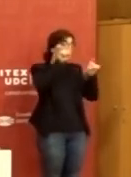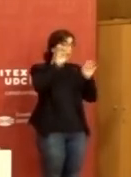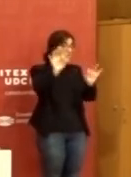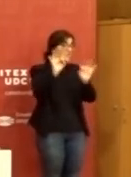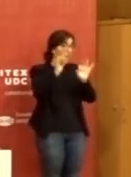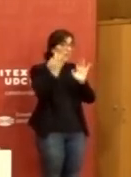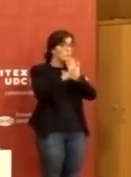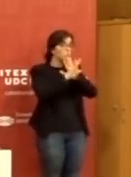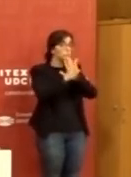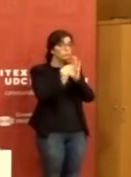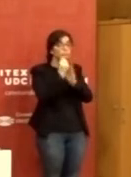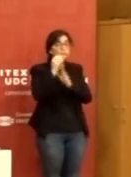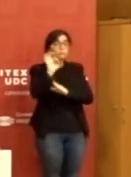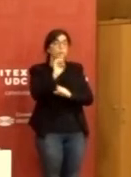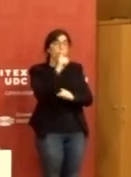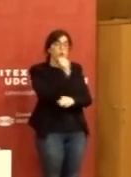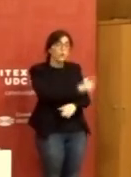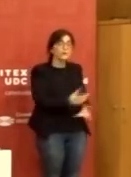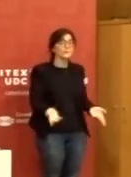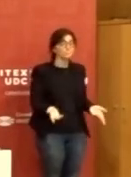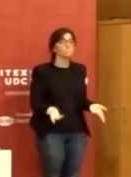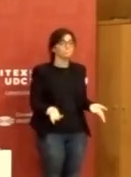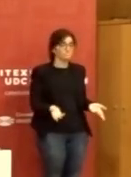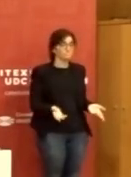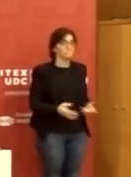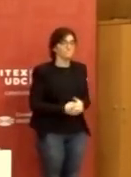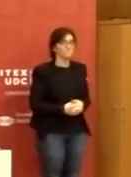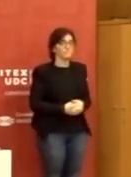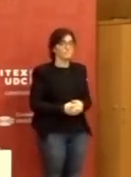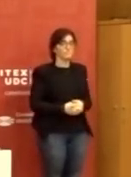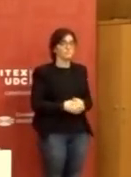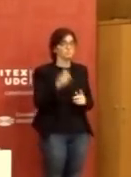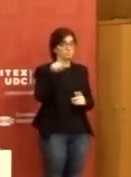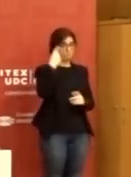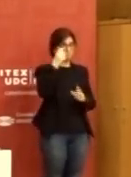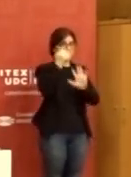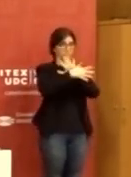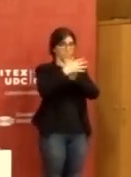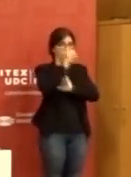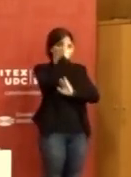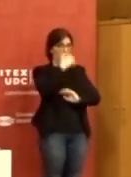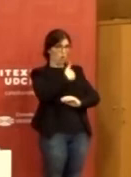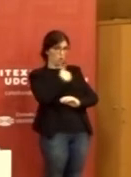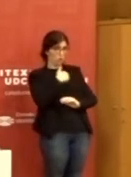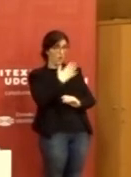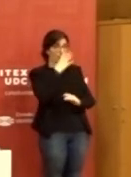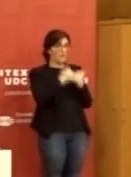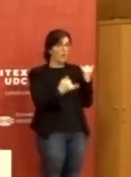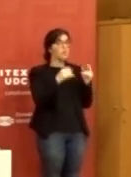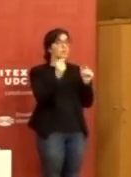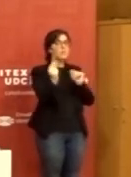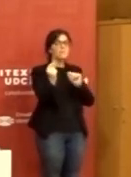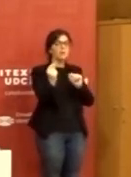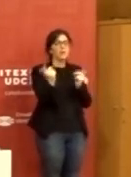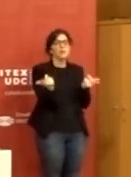La idea, claro, yo ahora después diré mi posición, pero vamos, al final es un debate que está mal